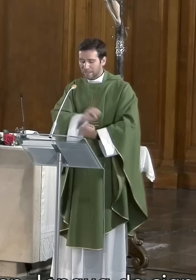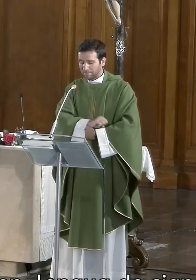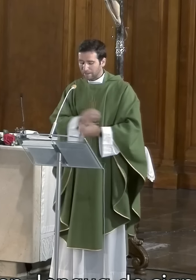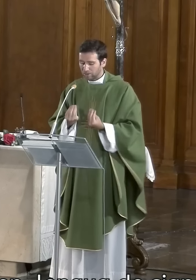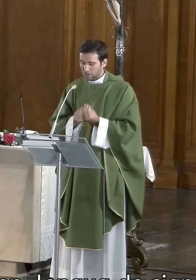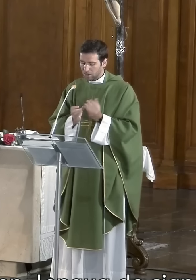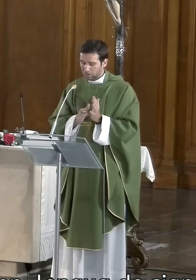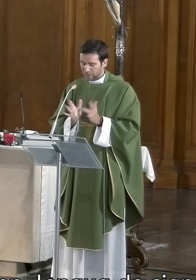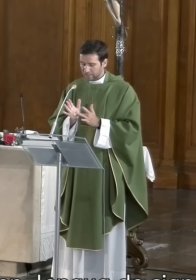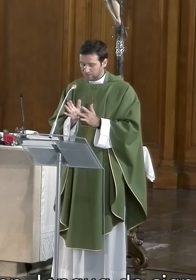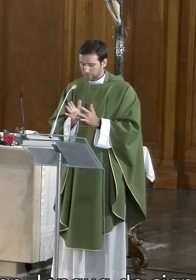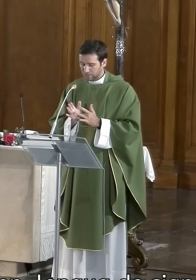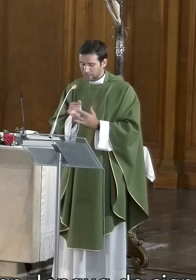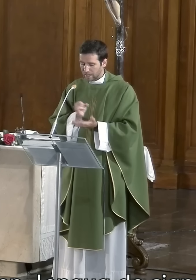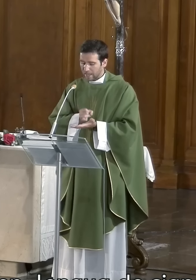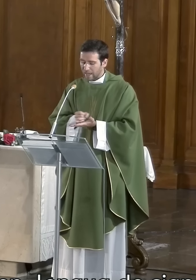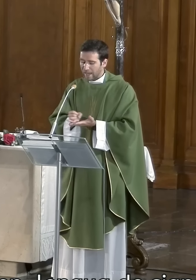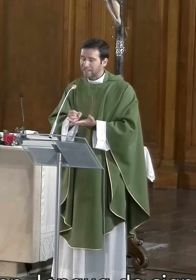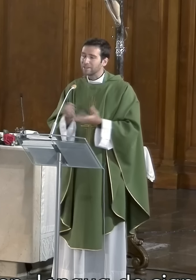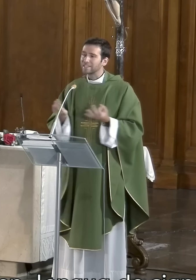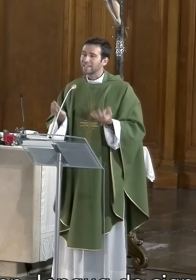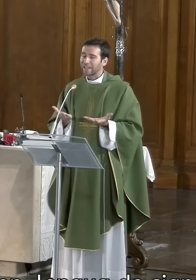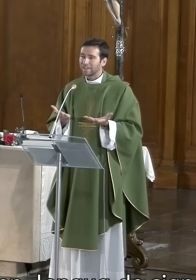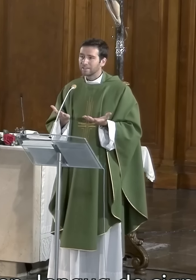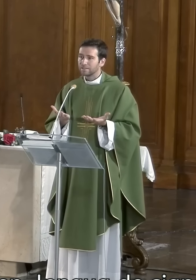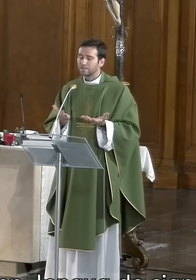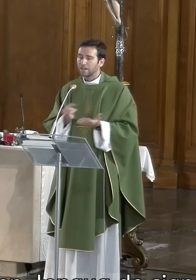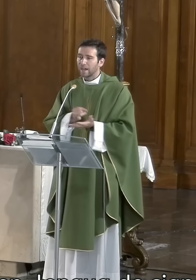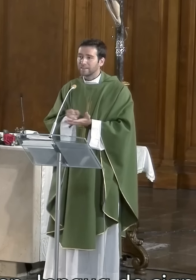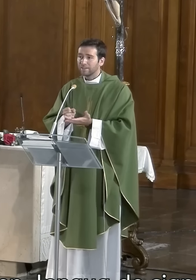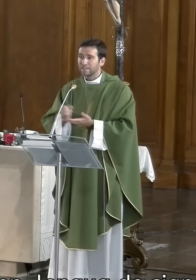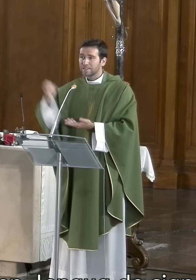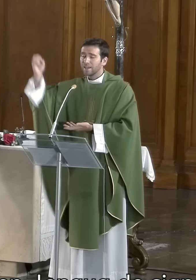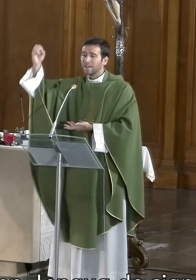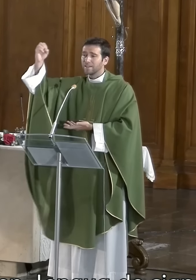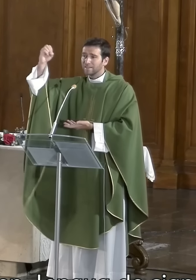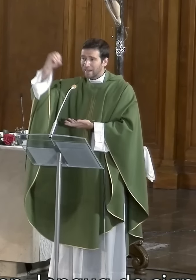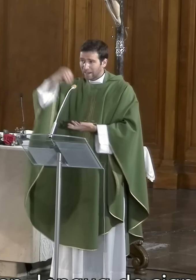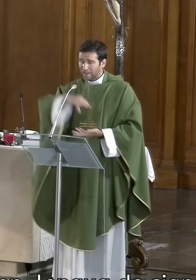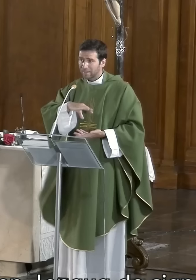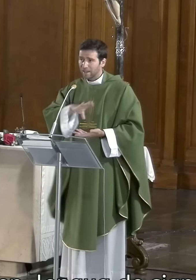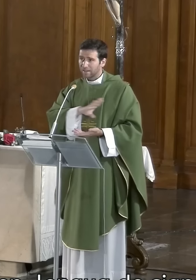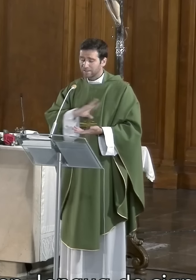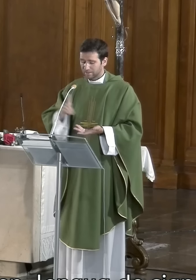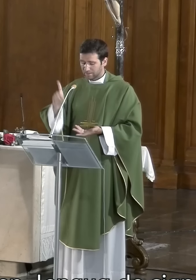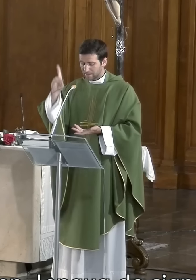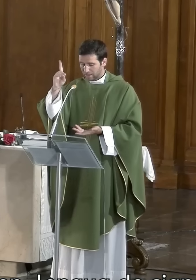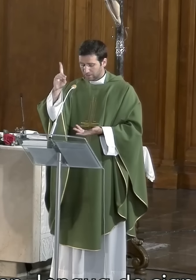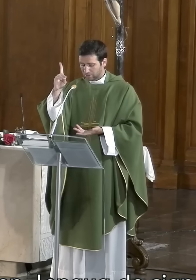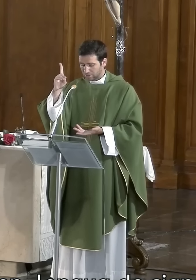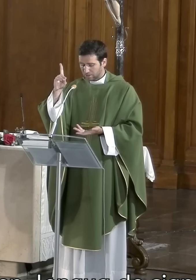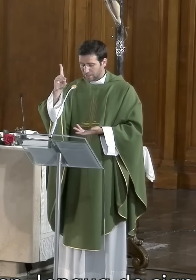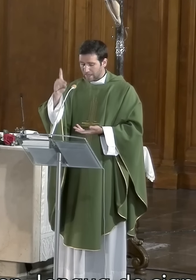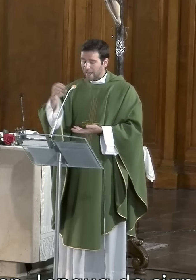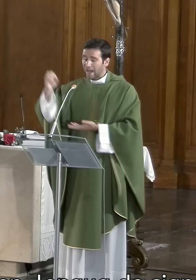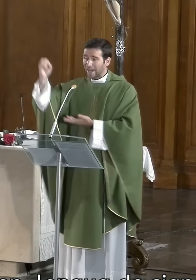Pablo con Jesús. ¿A través de qué? A través de la gracia de Dios. A través de